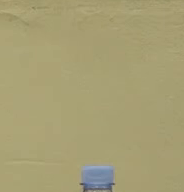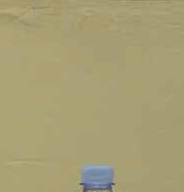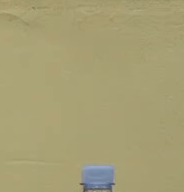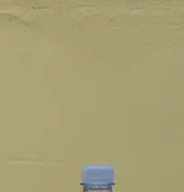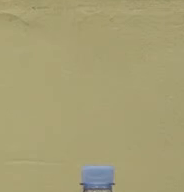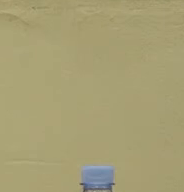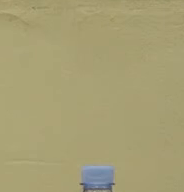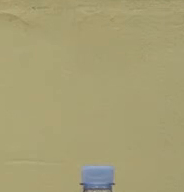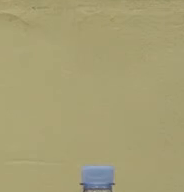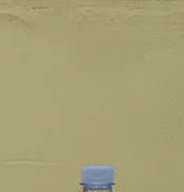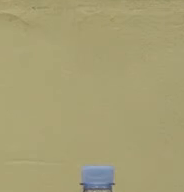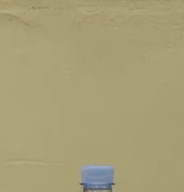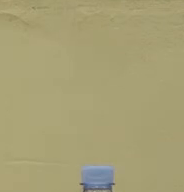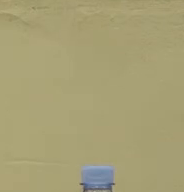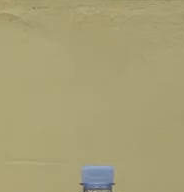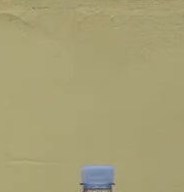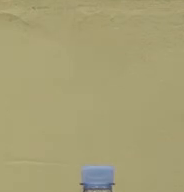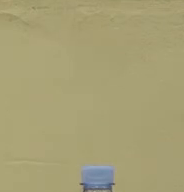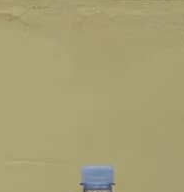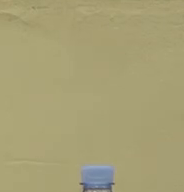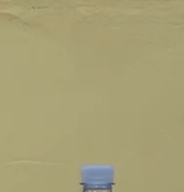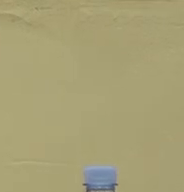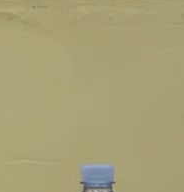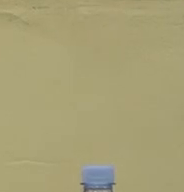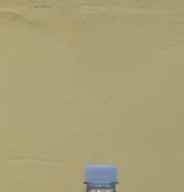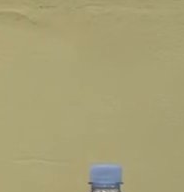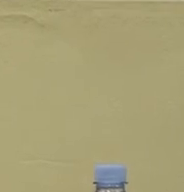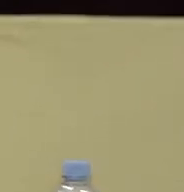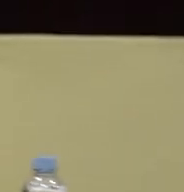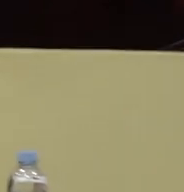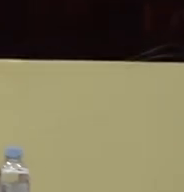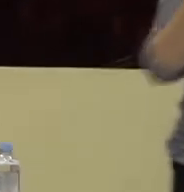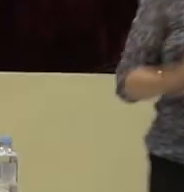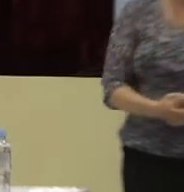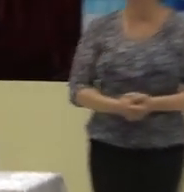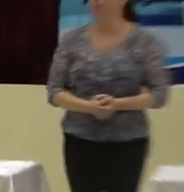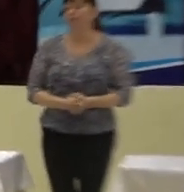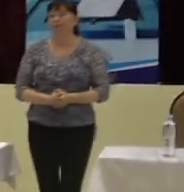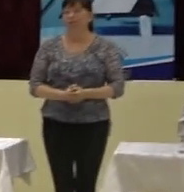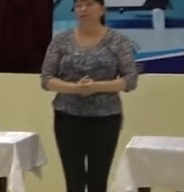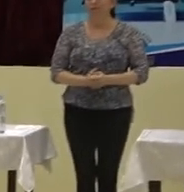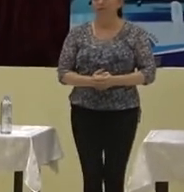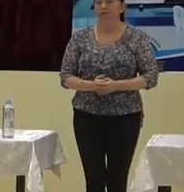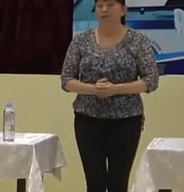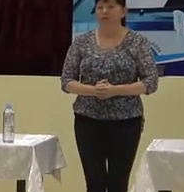este adresată întrebarea. Ok. Următoarea mână pe care am văzut-o ridicată este de la doamna...